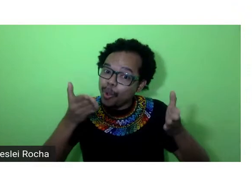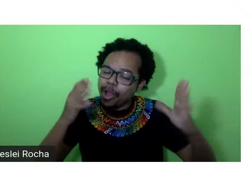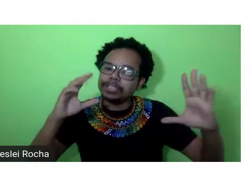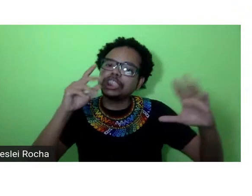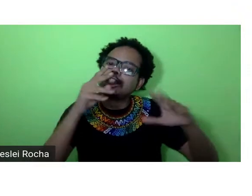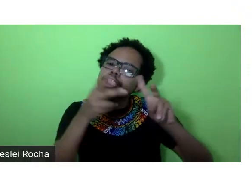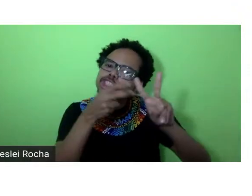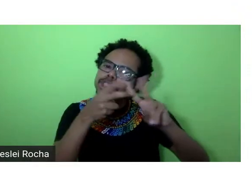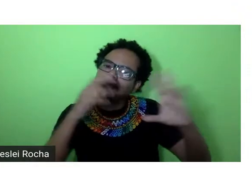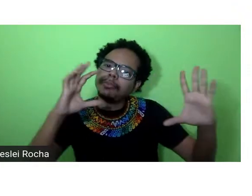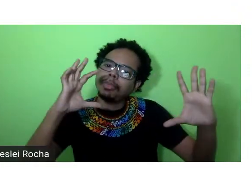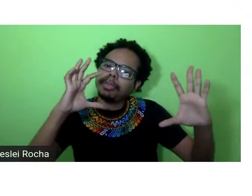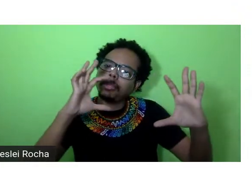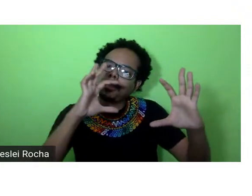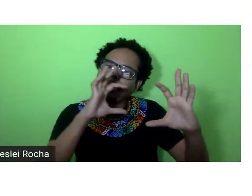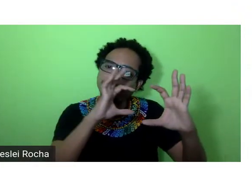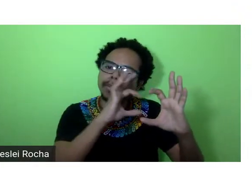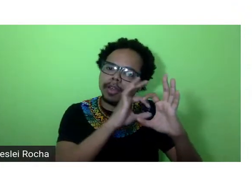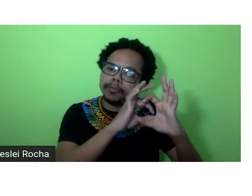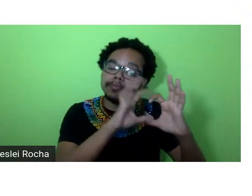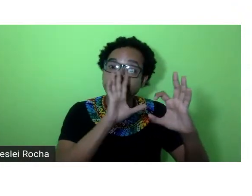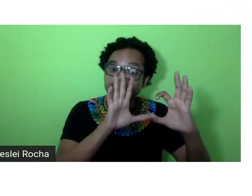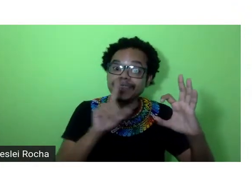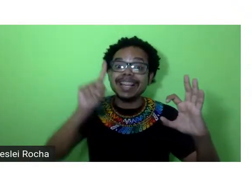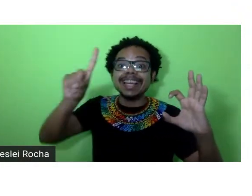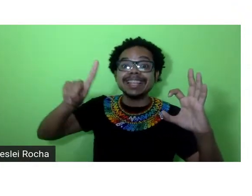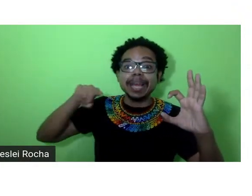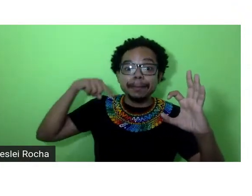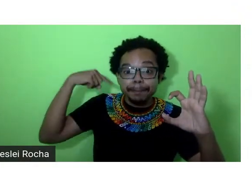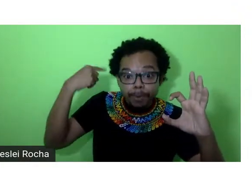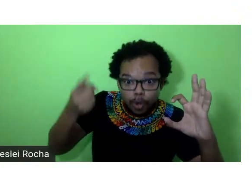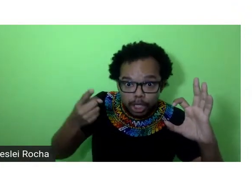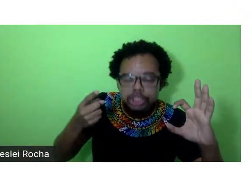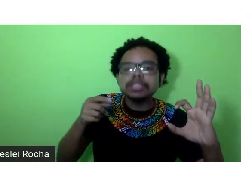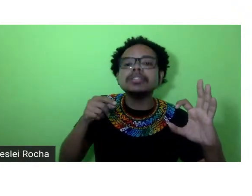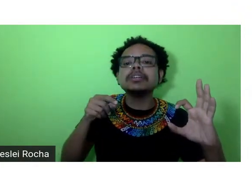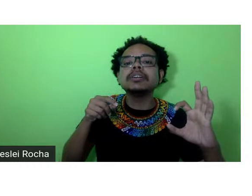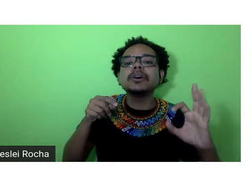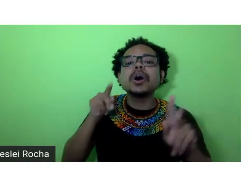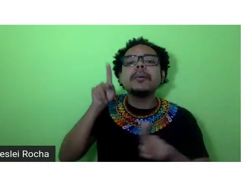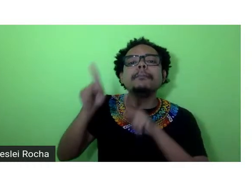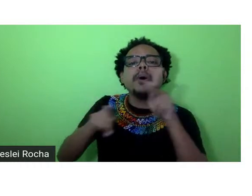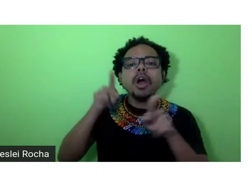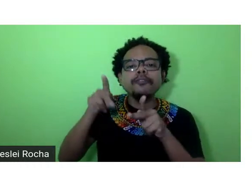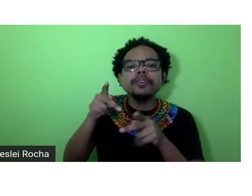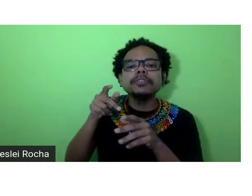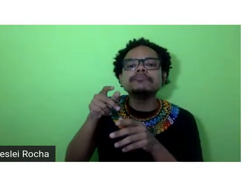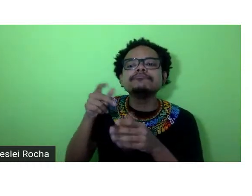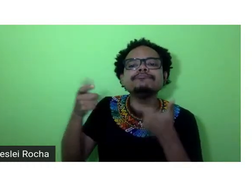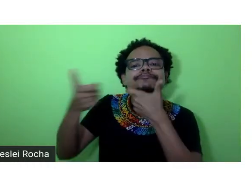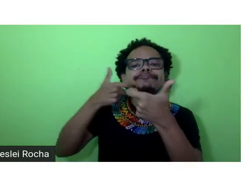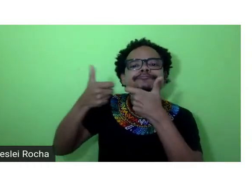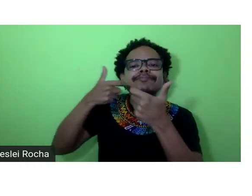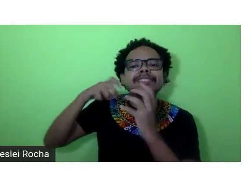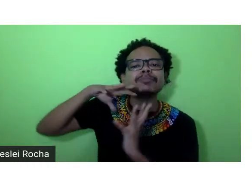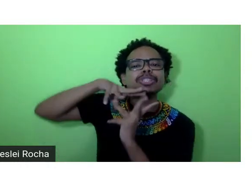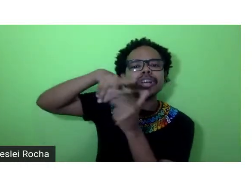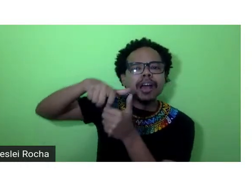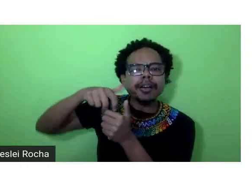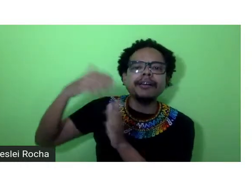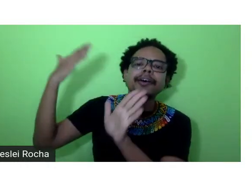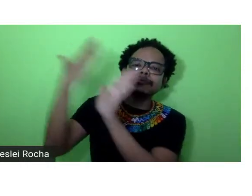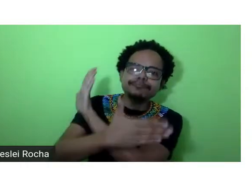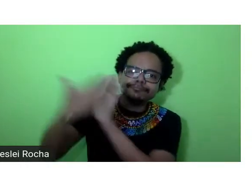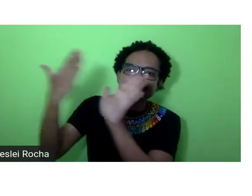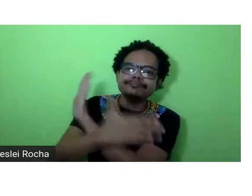crescer cada vez mais essa comunidade e portugueses também os escravos também entendo que a cultura do de outros